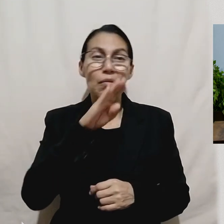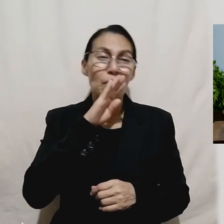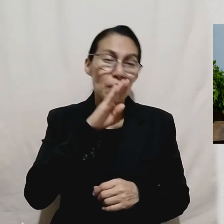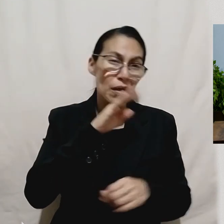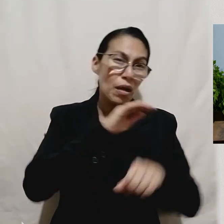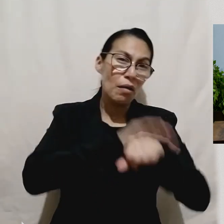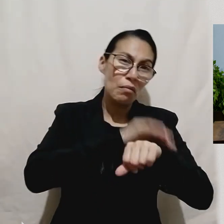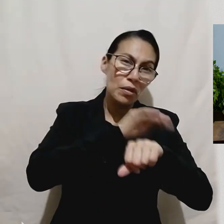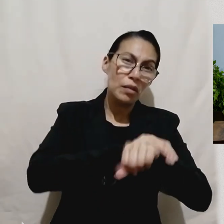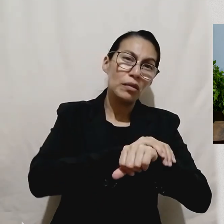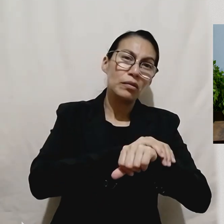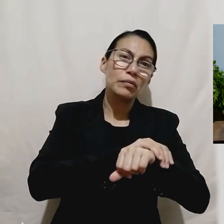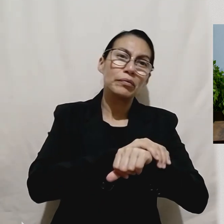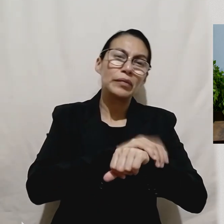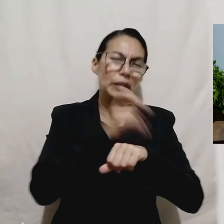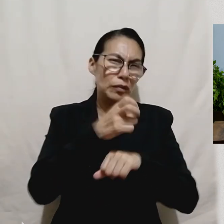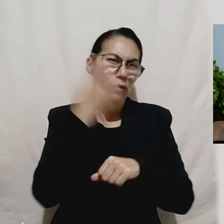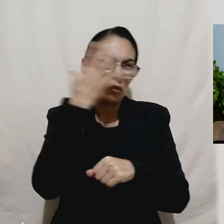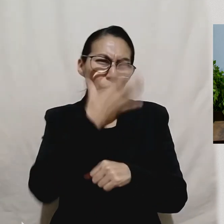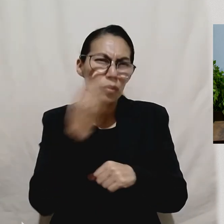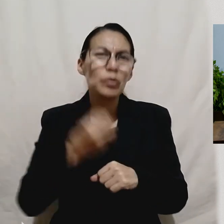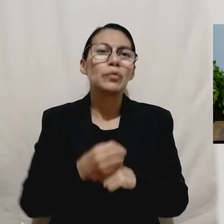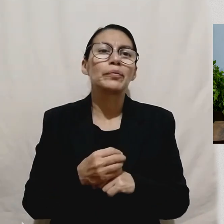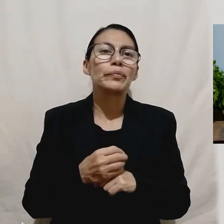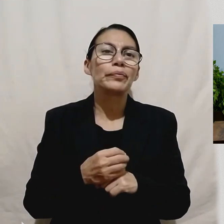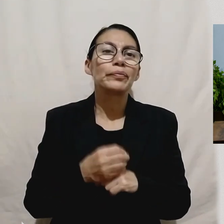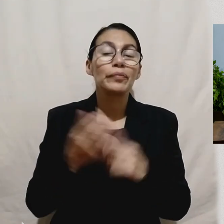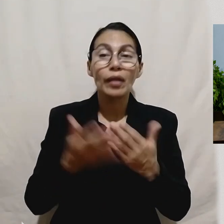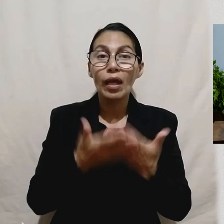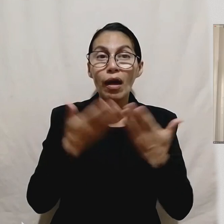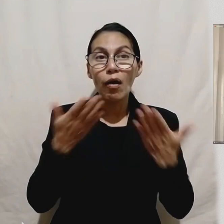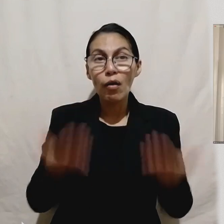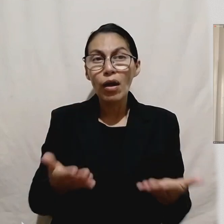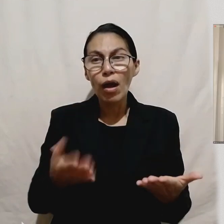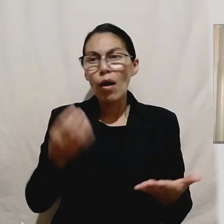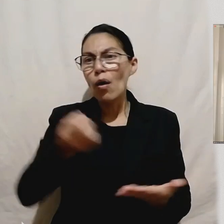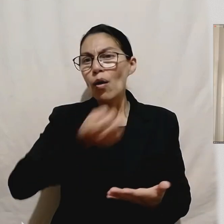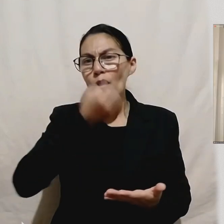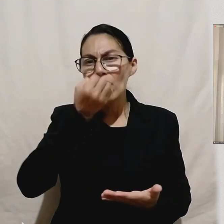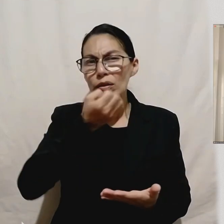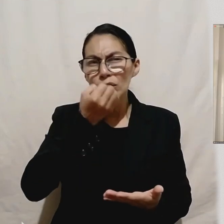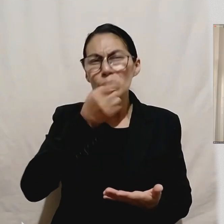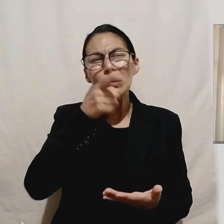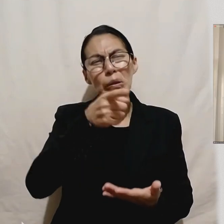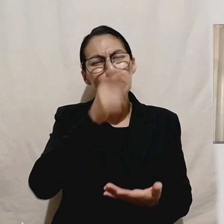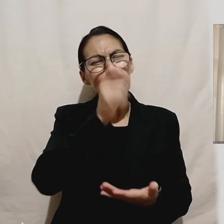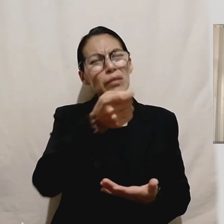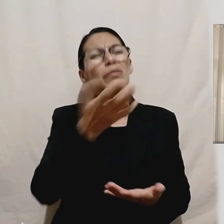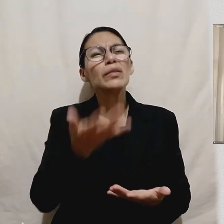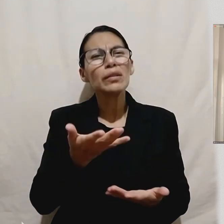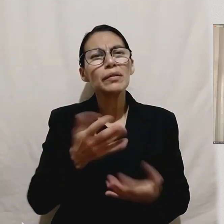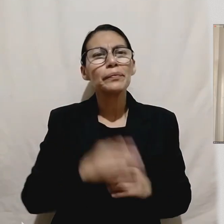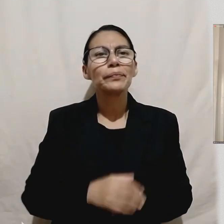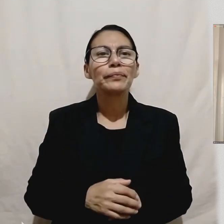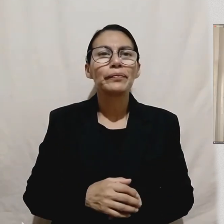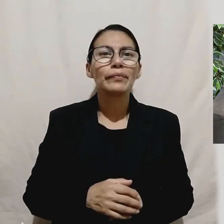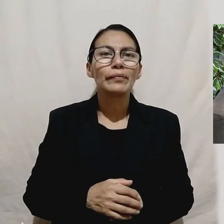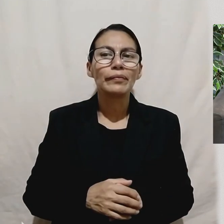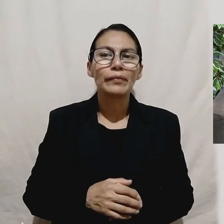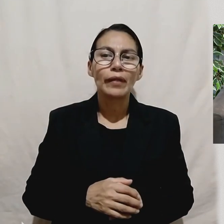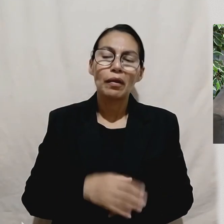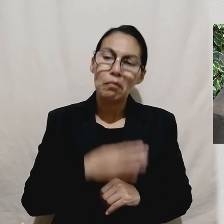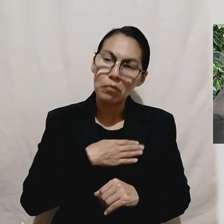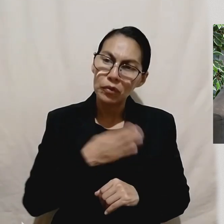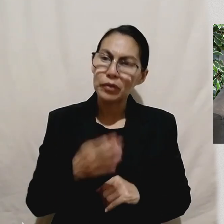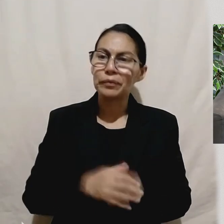de nuestros padres de nuestros amigos verdad qué maravilloso y ahora que ha llegado a hacer la oración entonces para ti